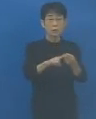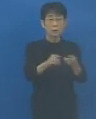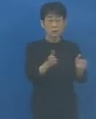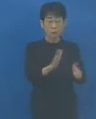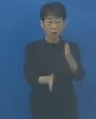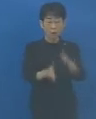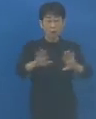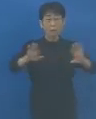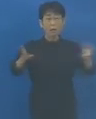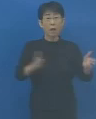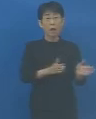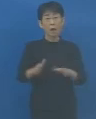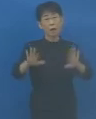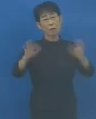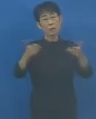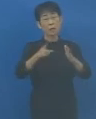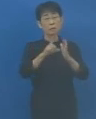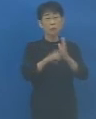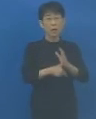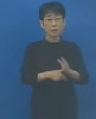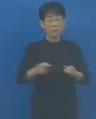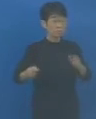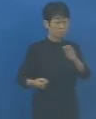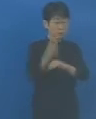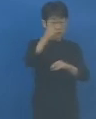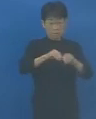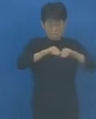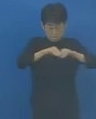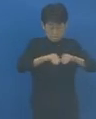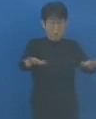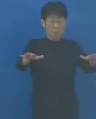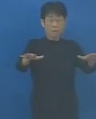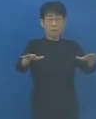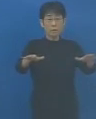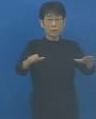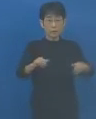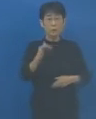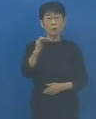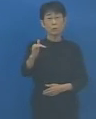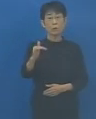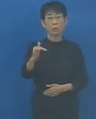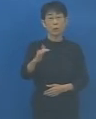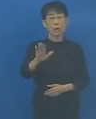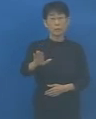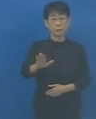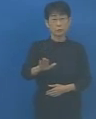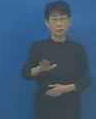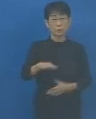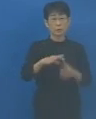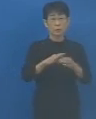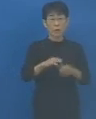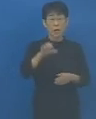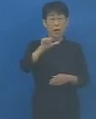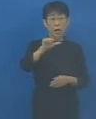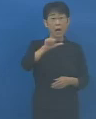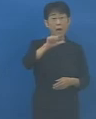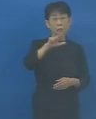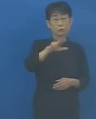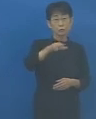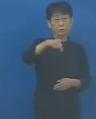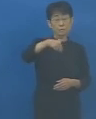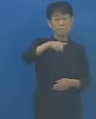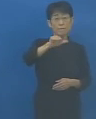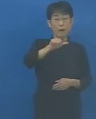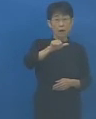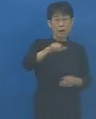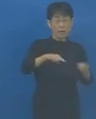合に一気に感染が拡大をするということが認められます。これはアルファ株以上に移りやすいのだろ